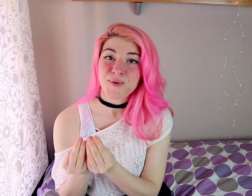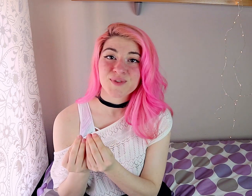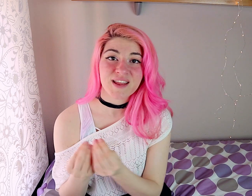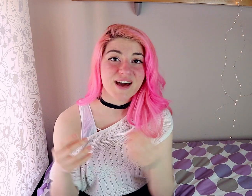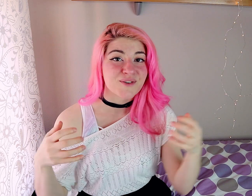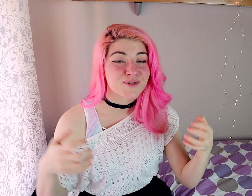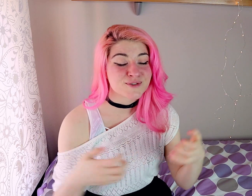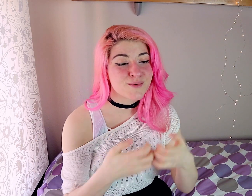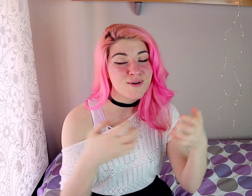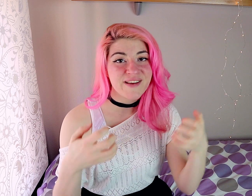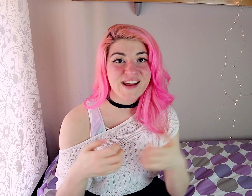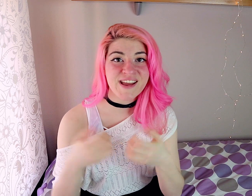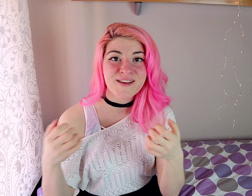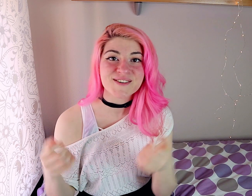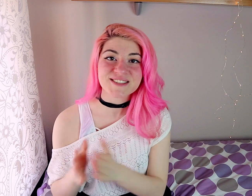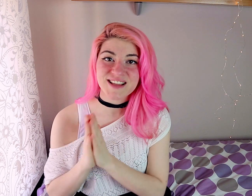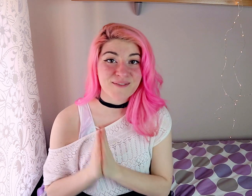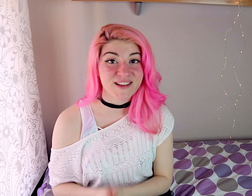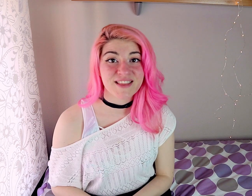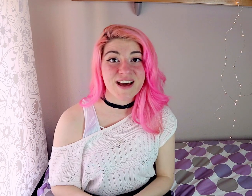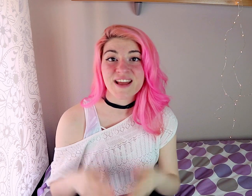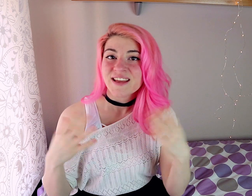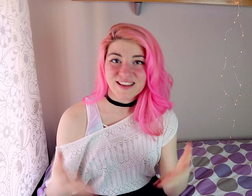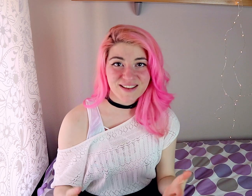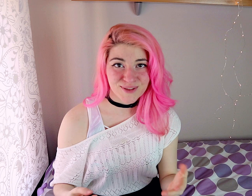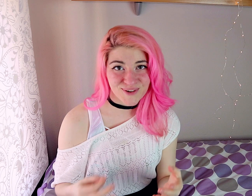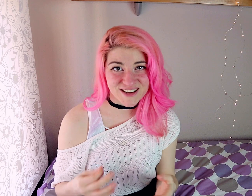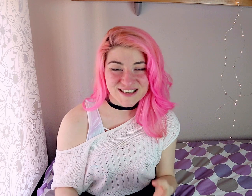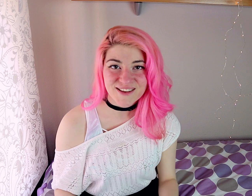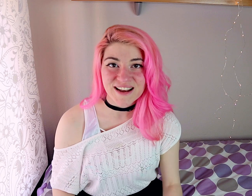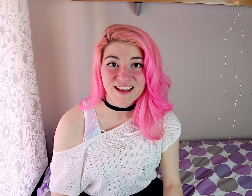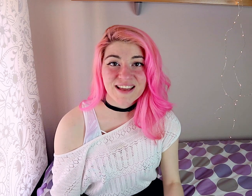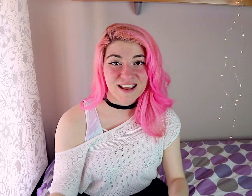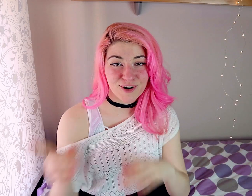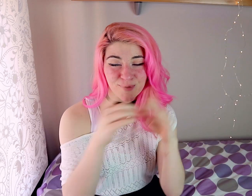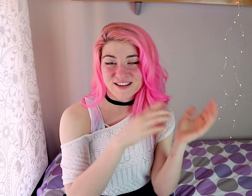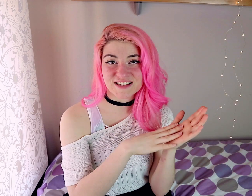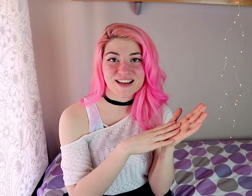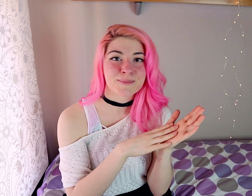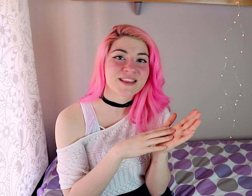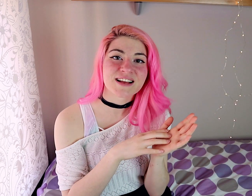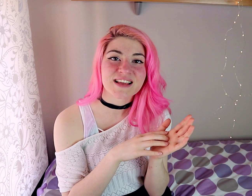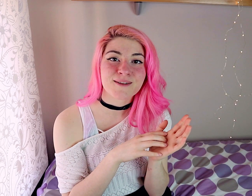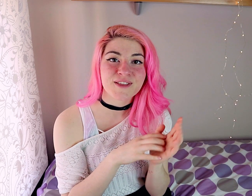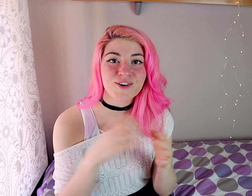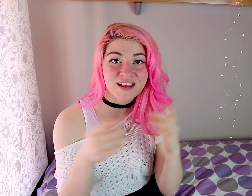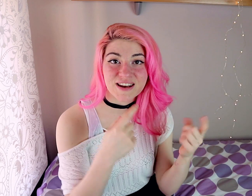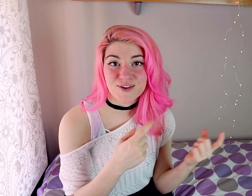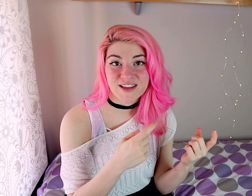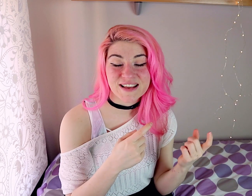juntarnos. Volveremos a afrontar. Y todo lo que sigue, ¿vale? Que lo podéis echar a patras el vídeo y recordar